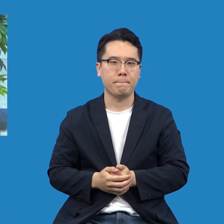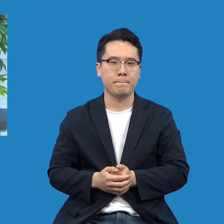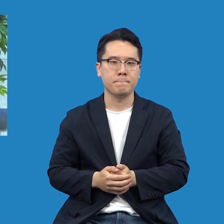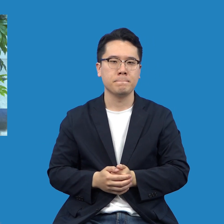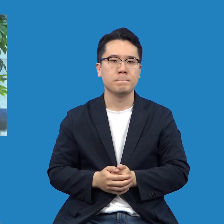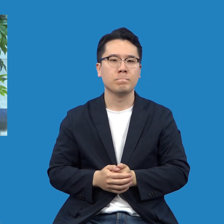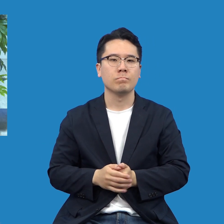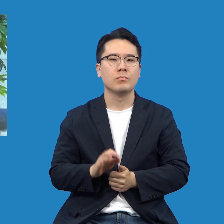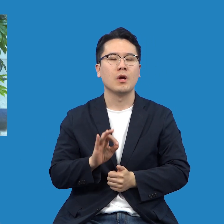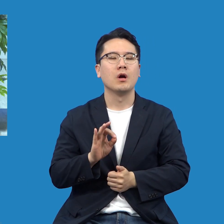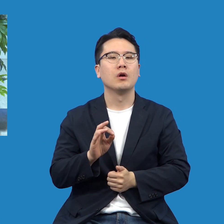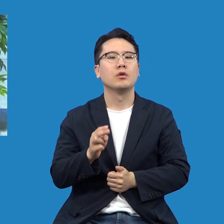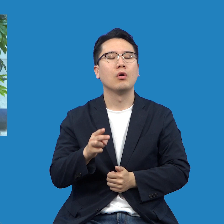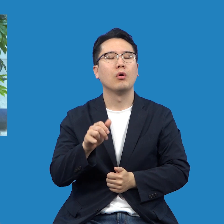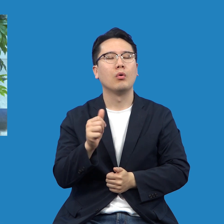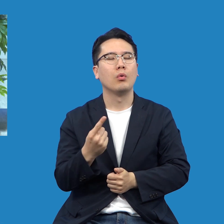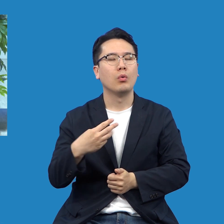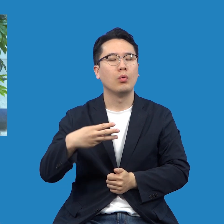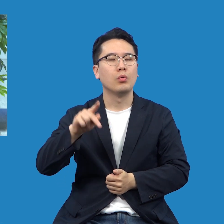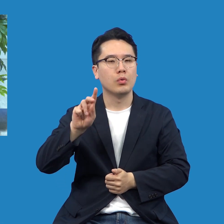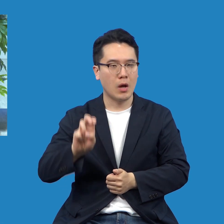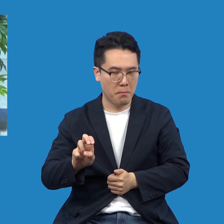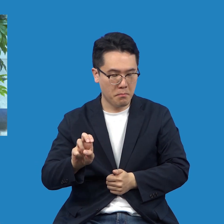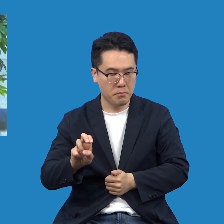왕 여호람이